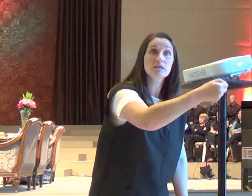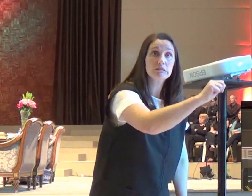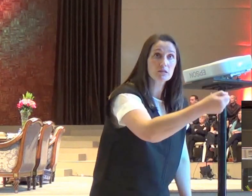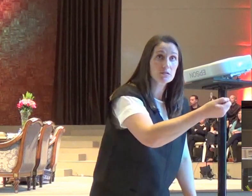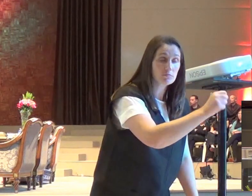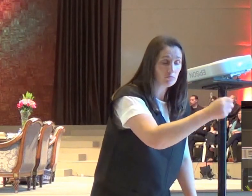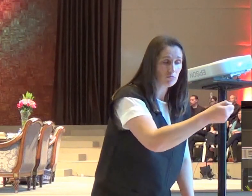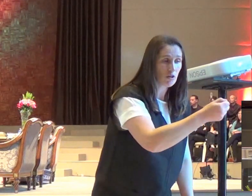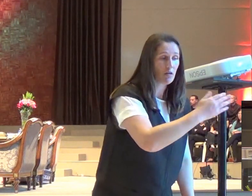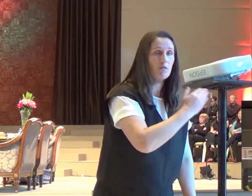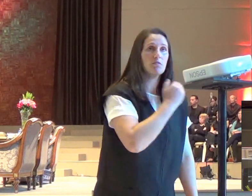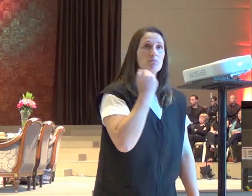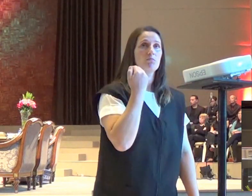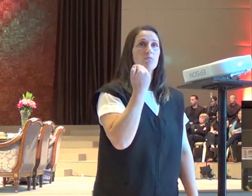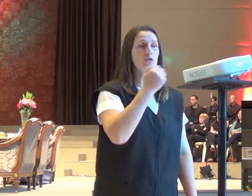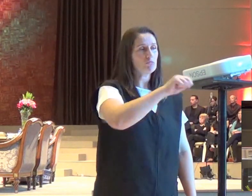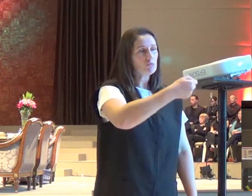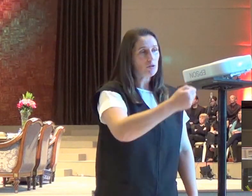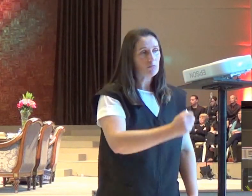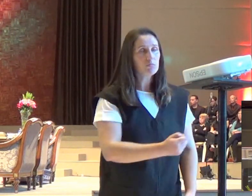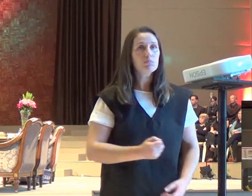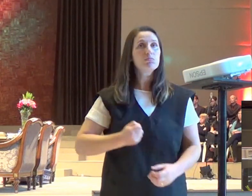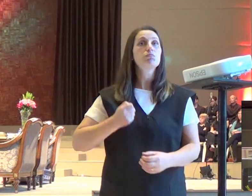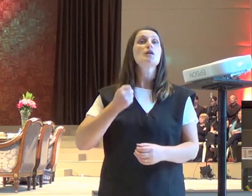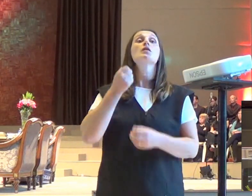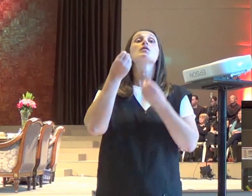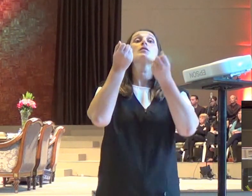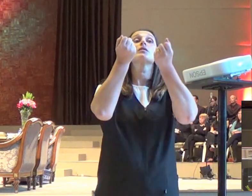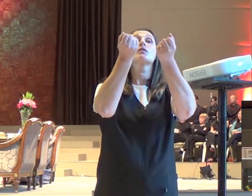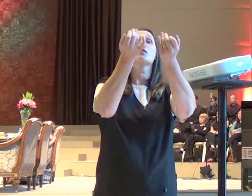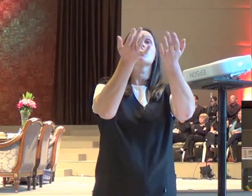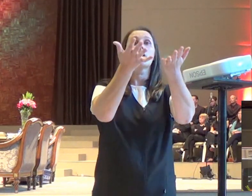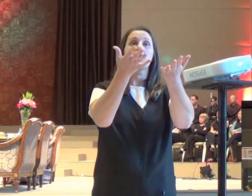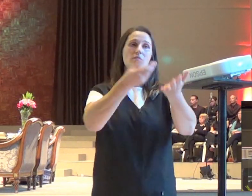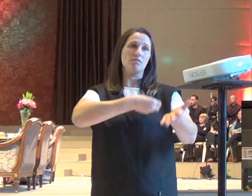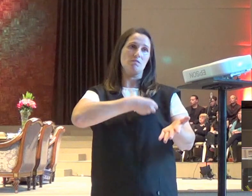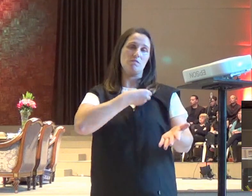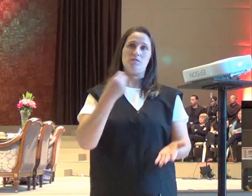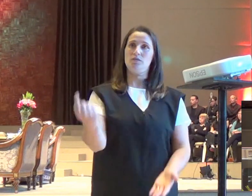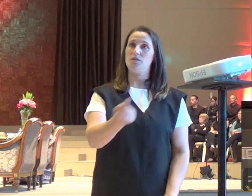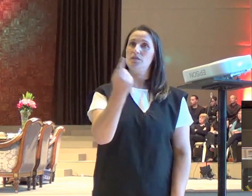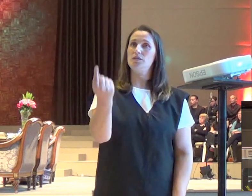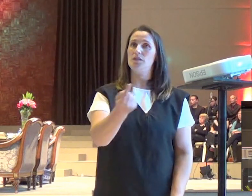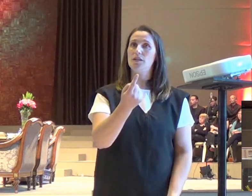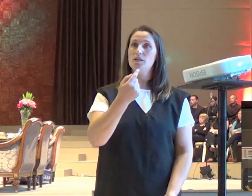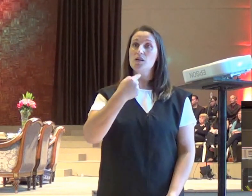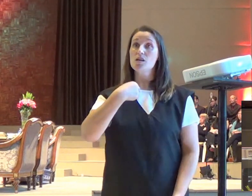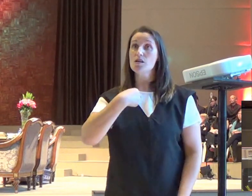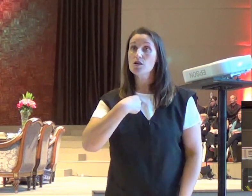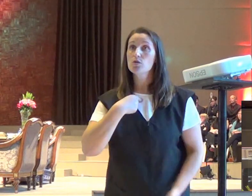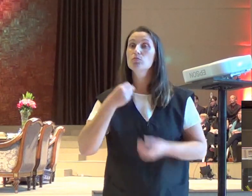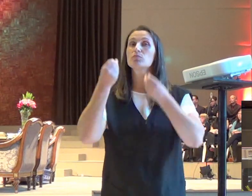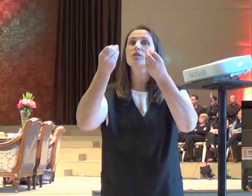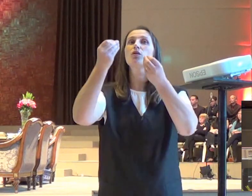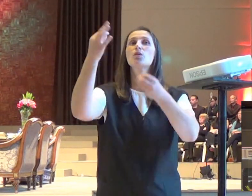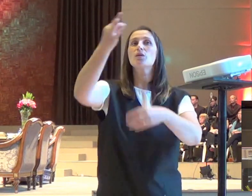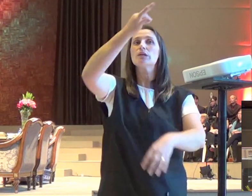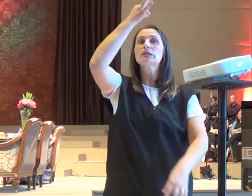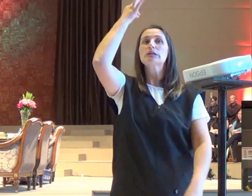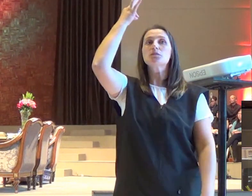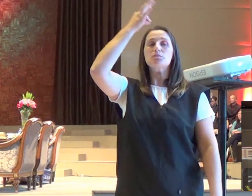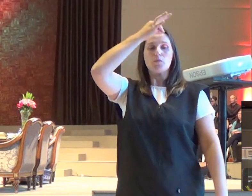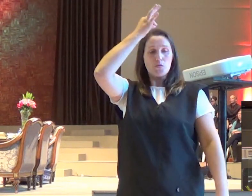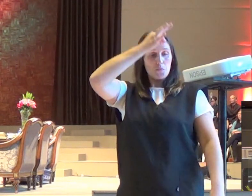peguei as chaves da morte e do inferno nas minhas mãos, para que você tenha a vida eterna, e eu vou colocar o meu espírito em você, e